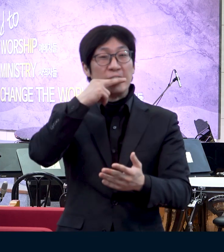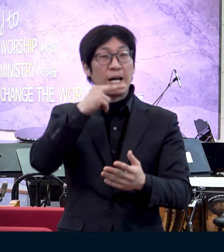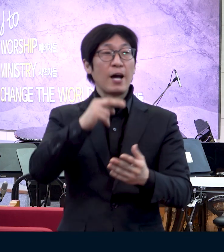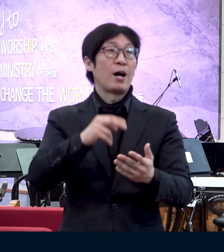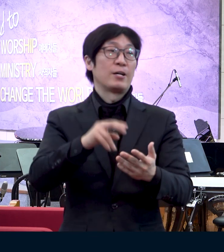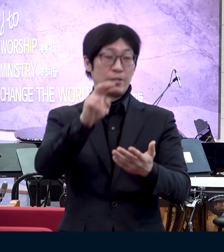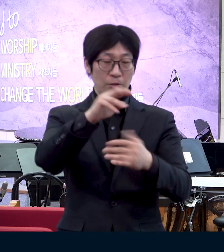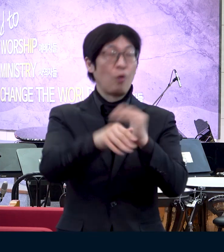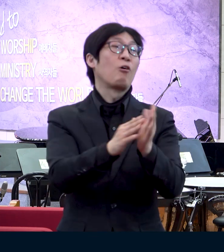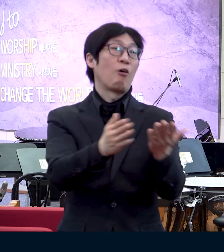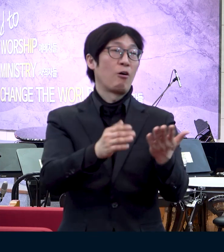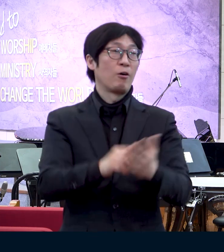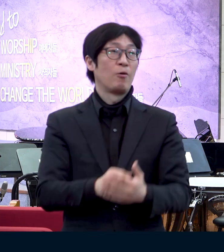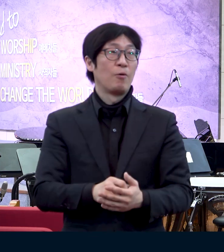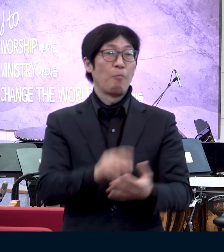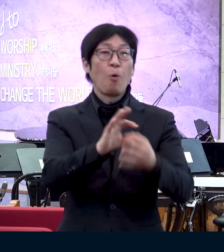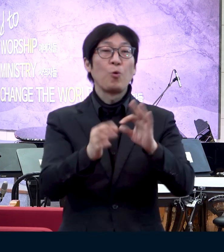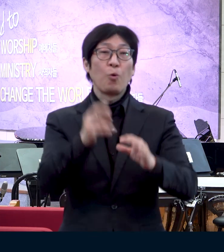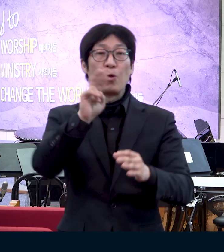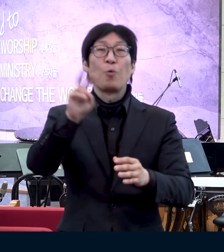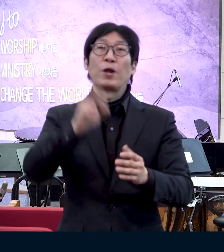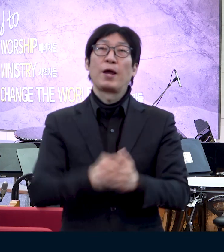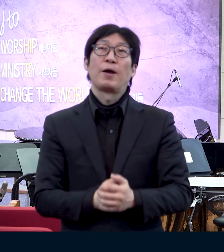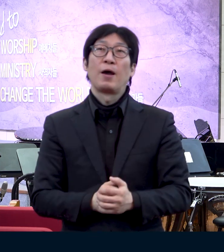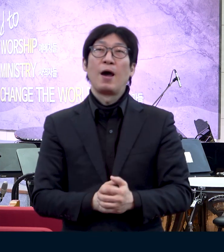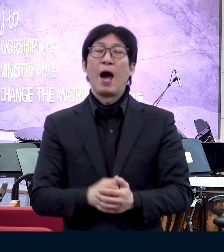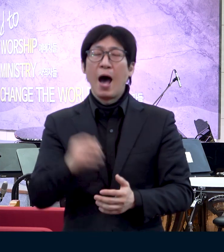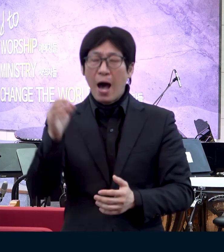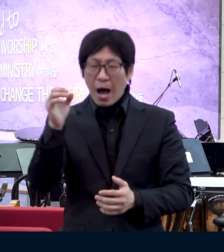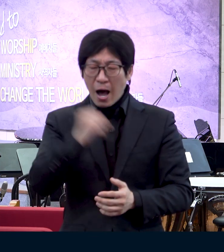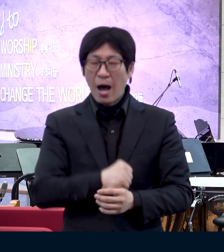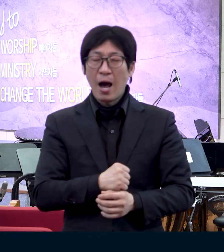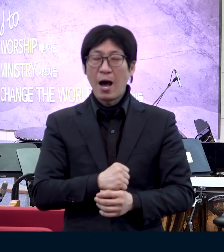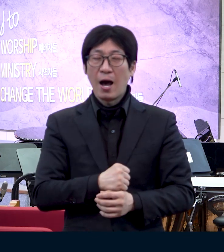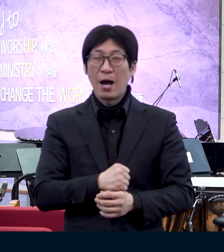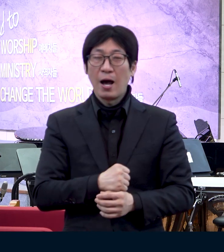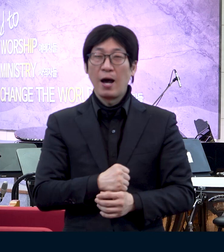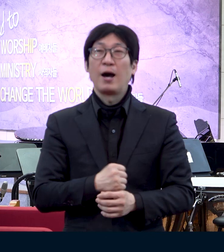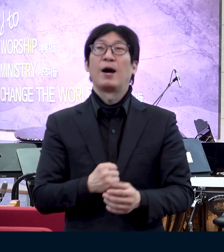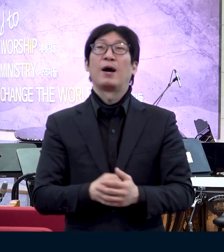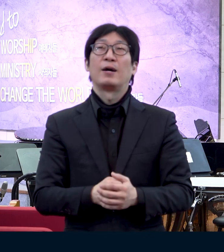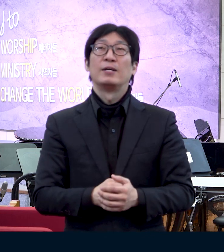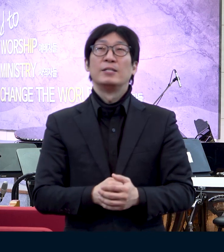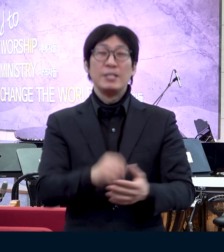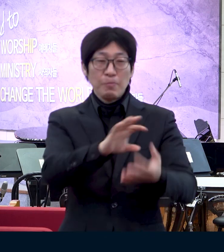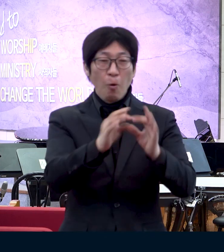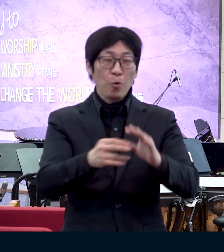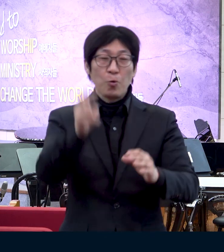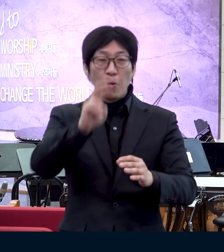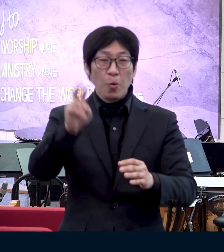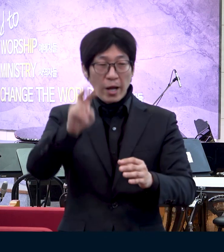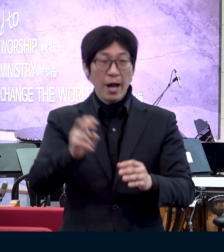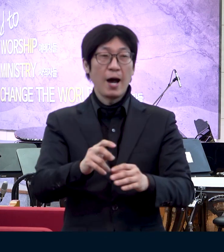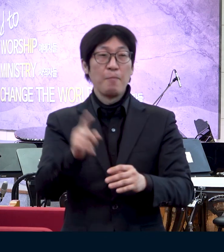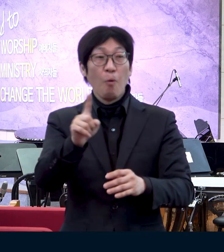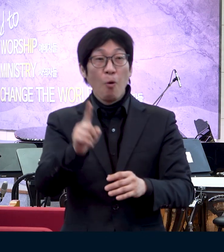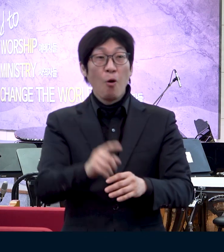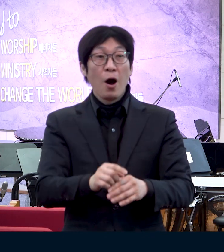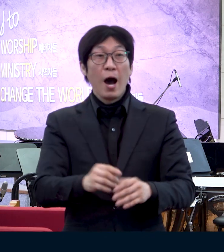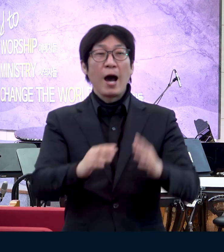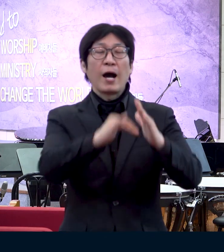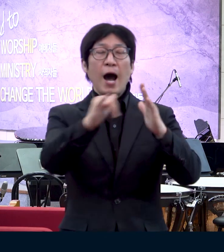전 정말 그걸 보면서 하나님 앞에서 너무 많이 회개하고, 이게 이 포도원의 노래가 다른 어떤